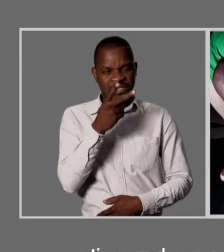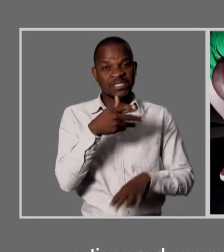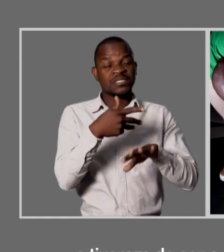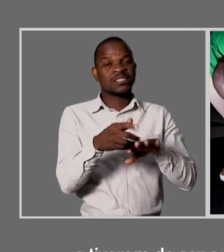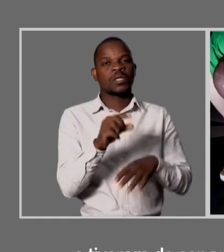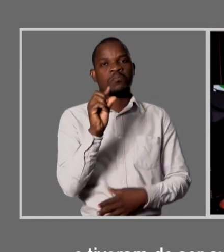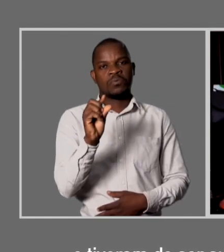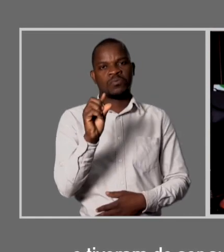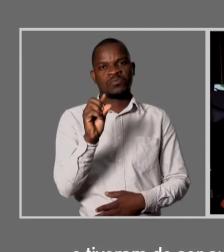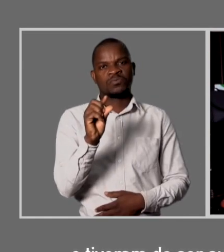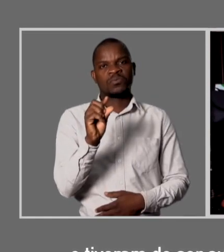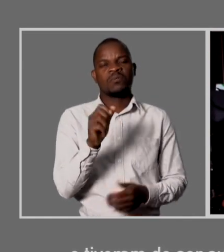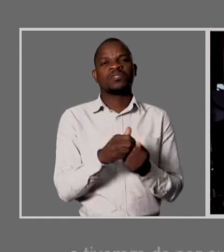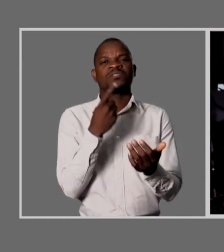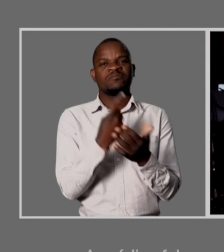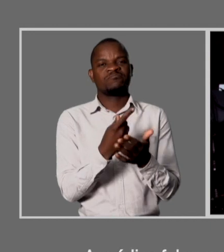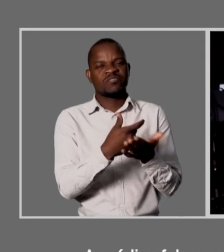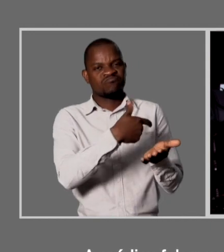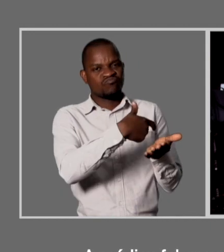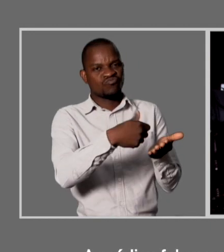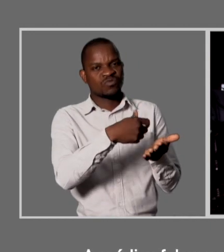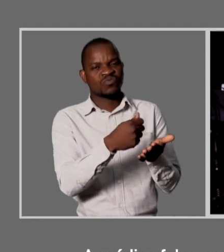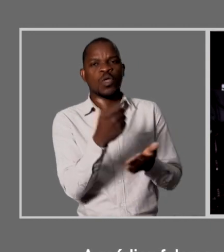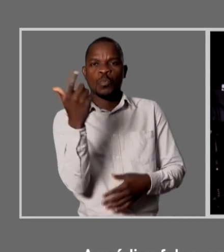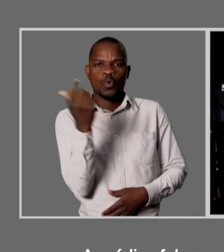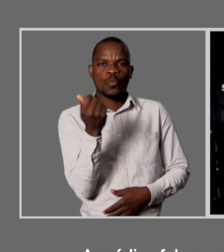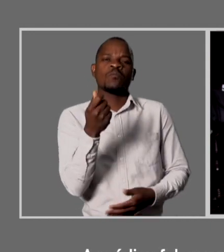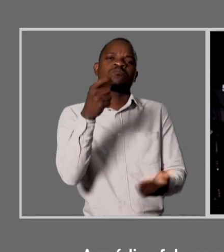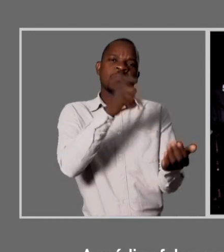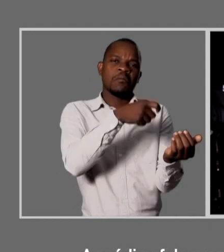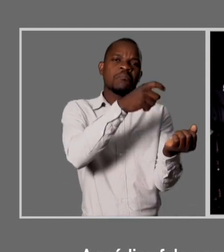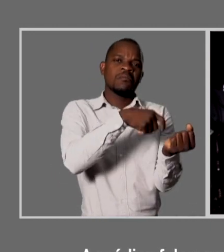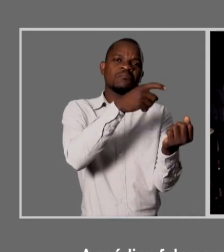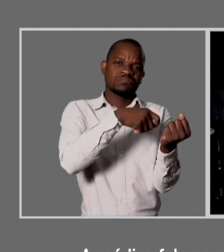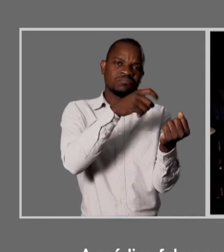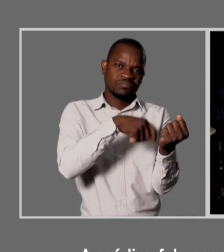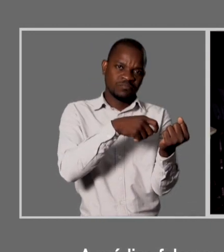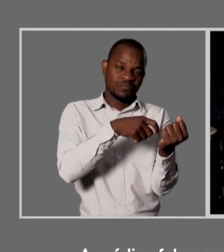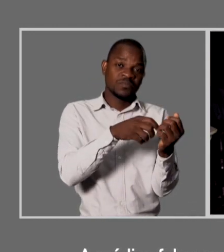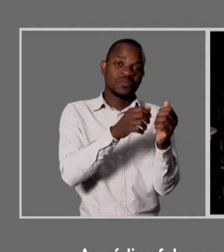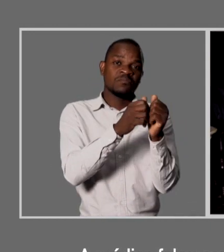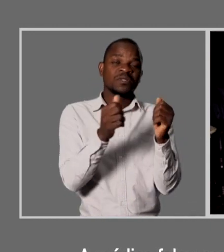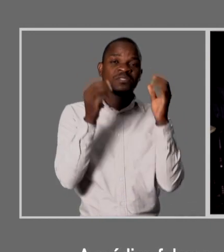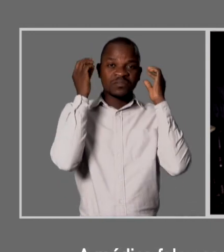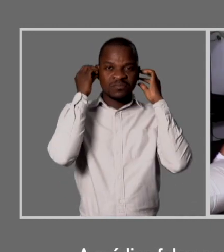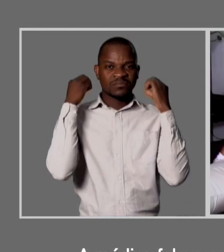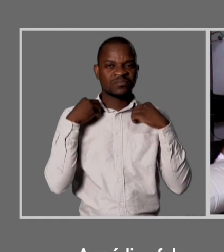a uma transfusão de sangue. Quando a médica falou conosco sobre a transfusão de sangue, ela perguntou